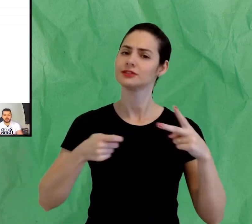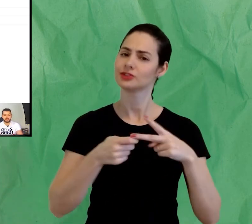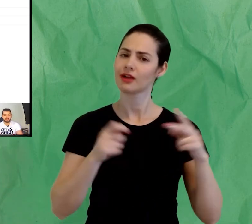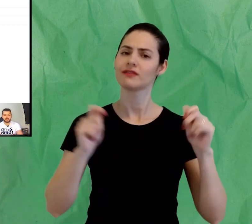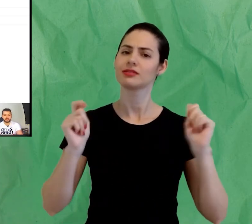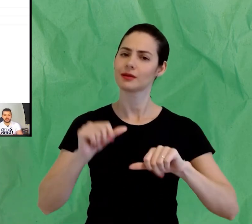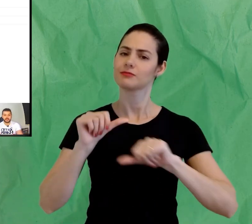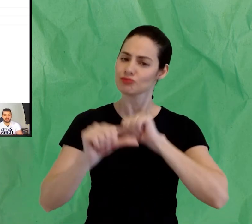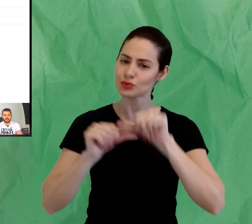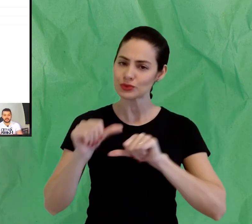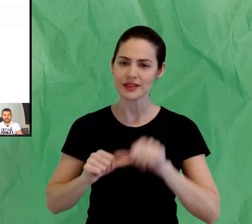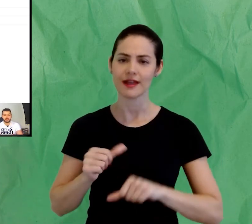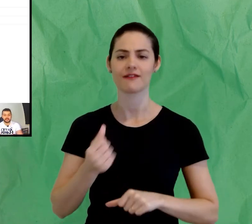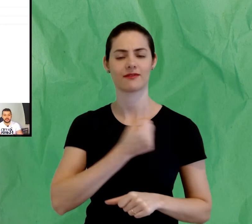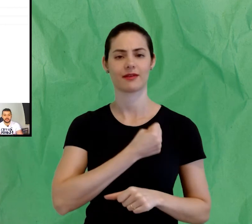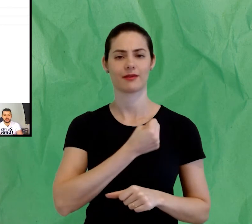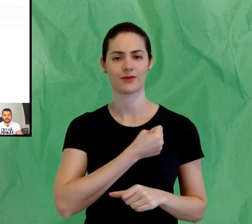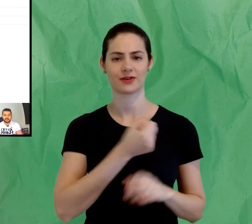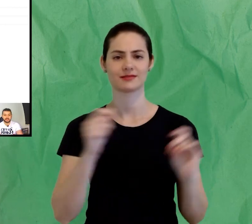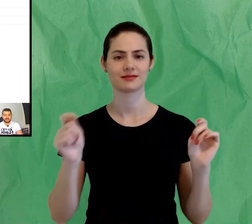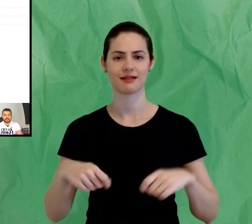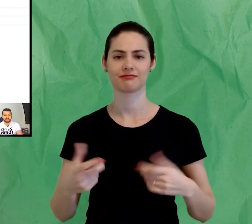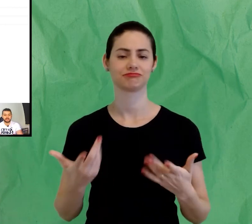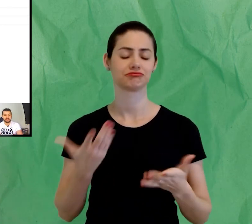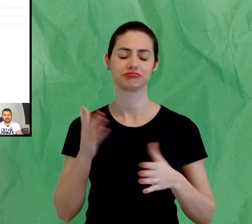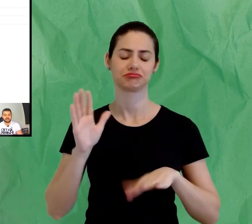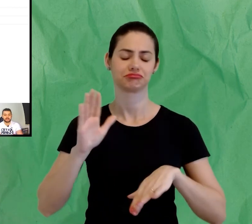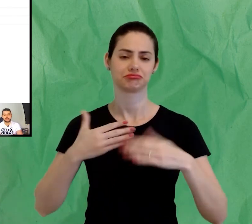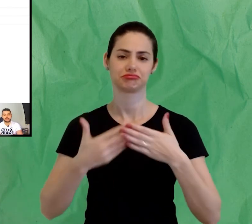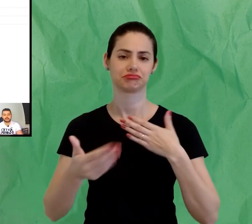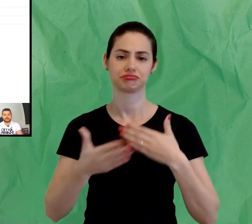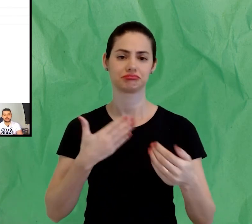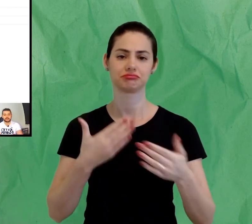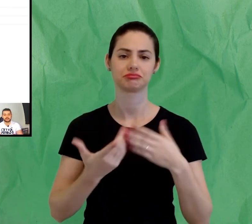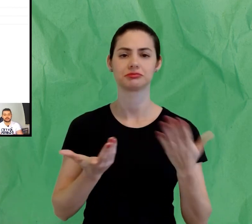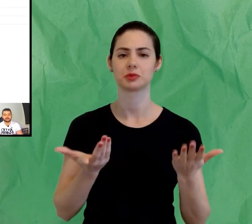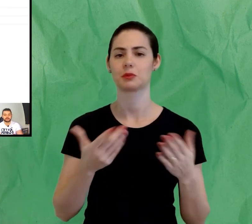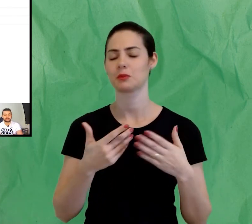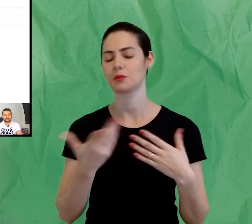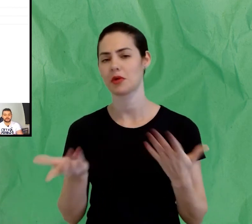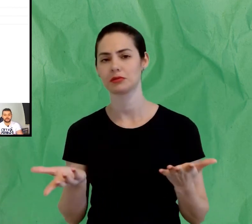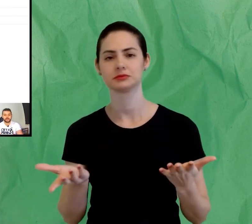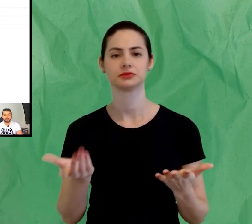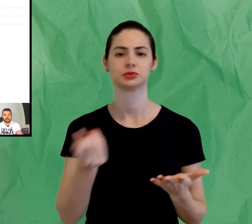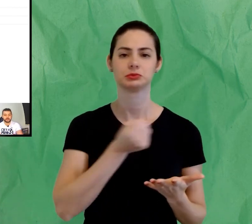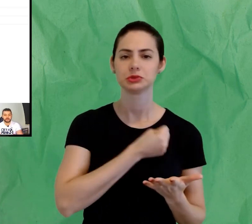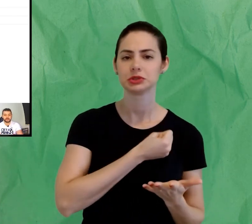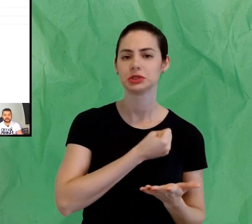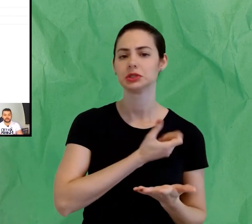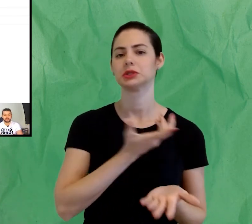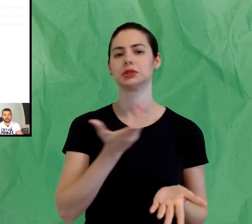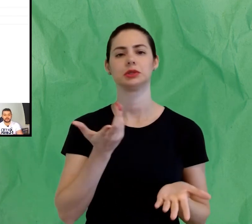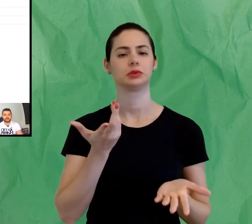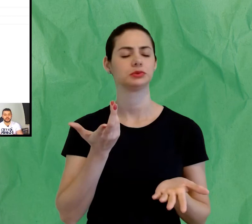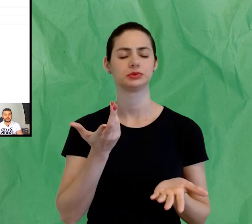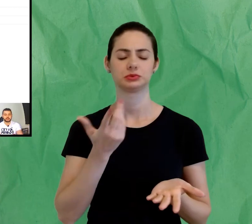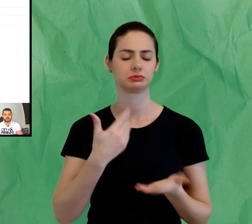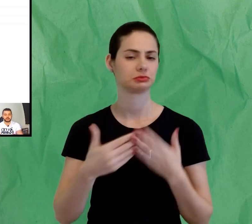valores dessas variáveis, né, independente se eu estou lidando com inteiro, com números ponto